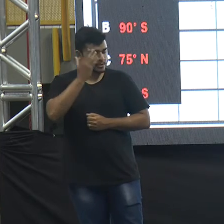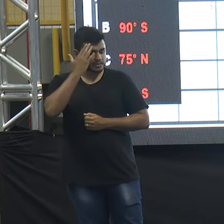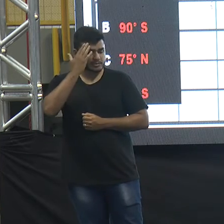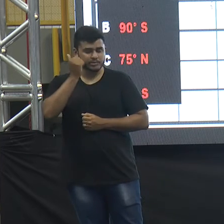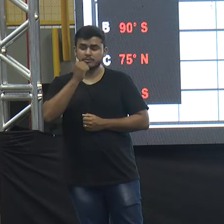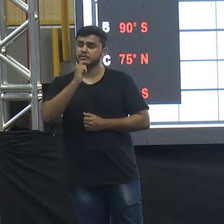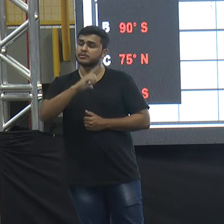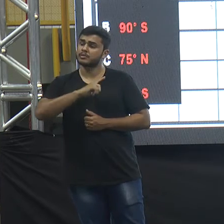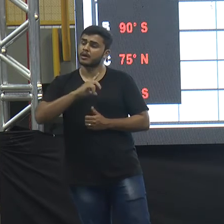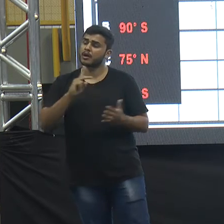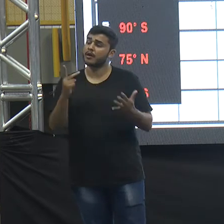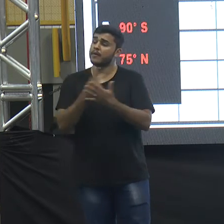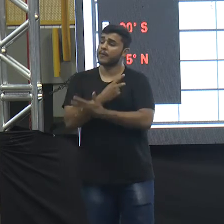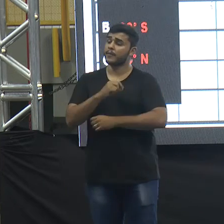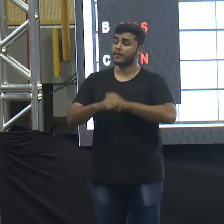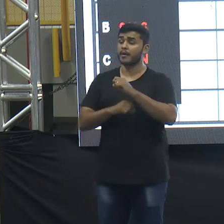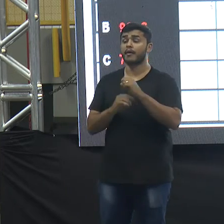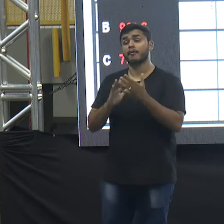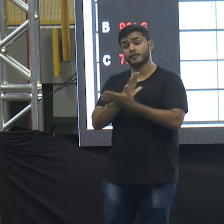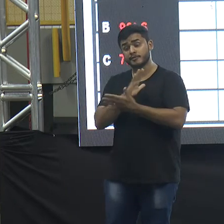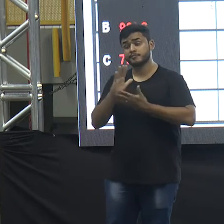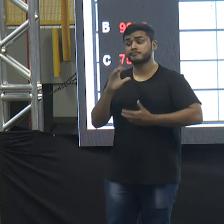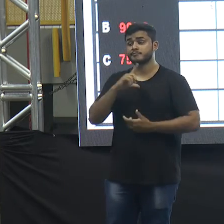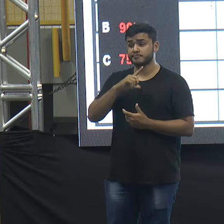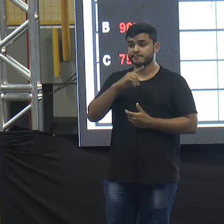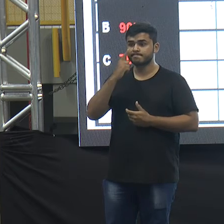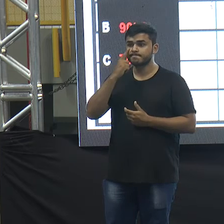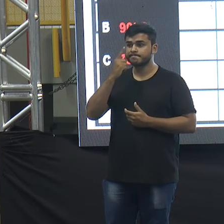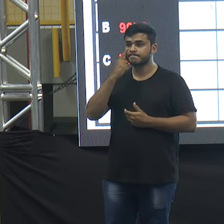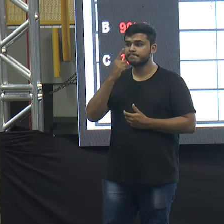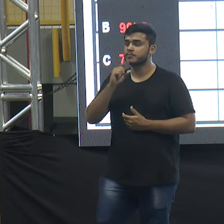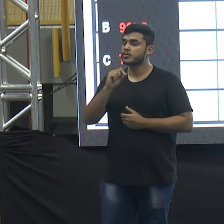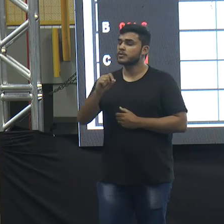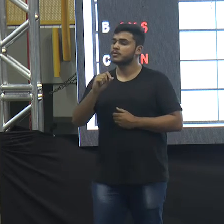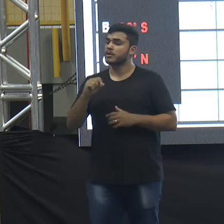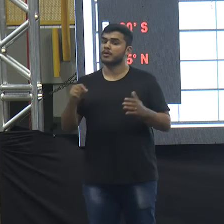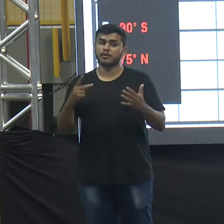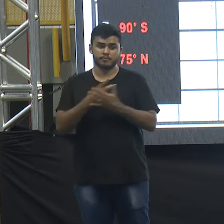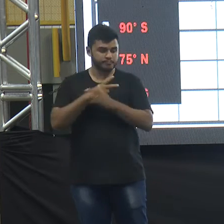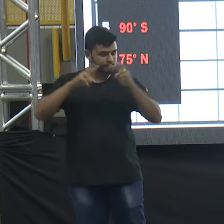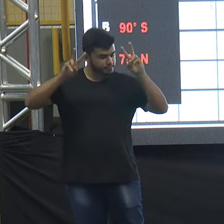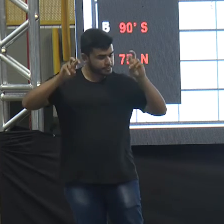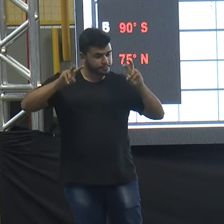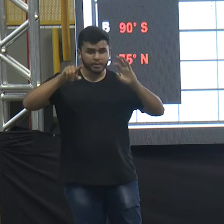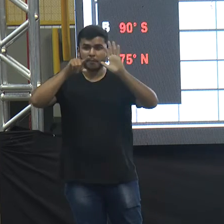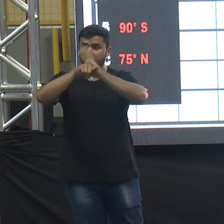pareça, tem questão de vestibular sobre isso aqui.